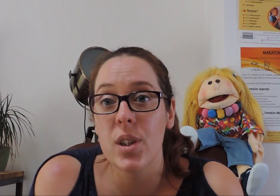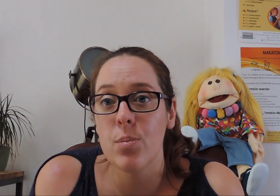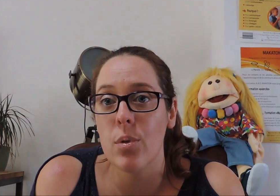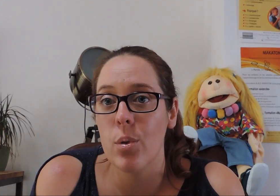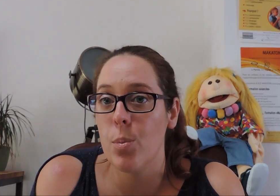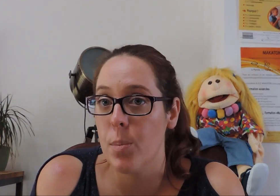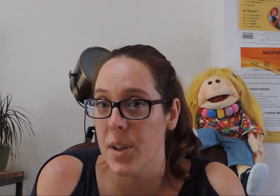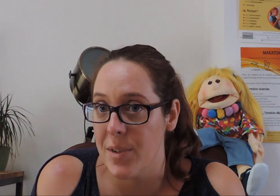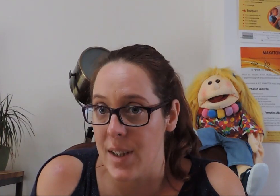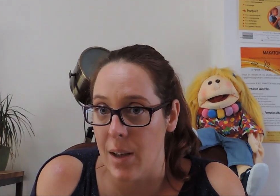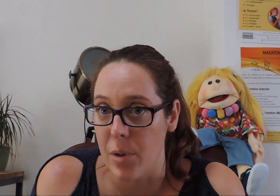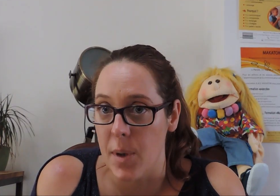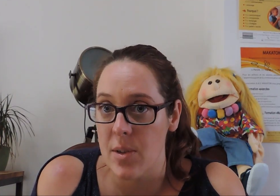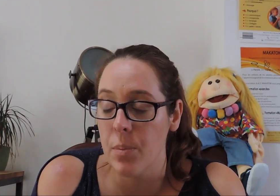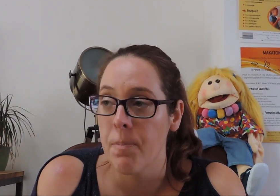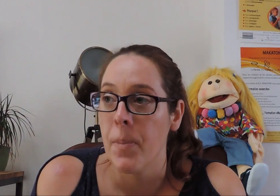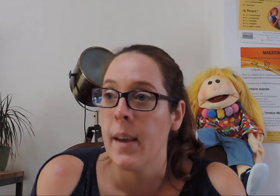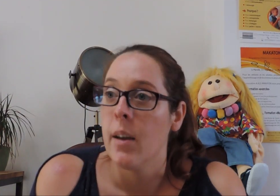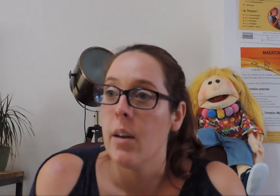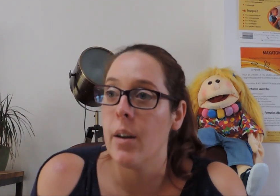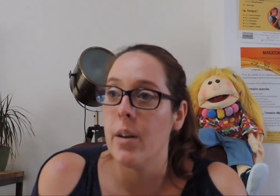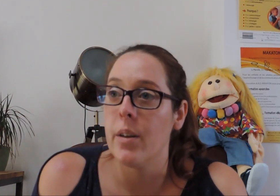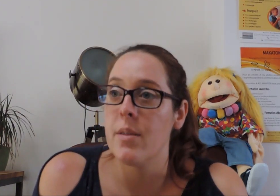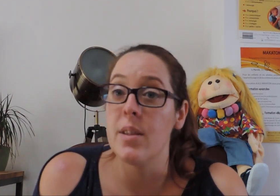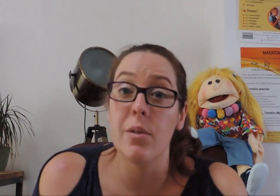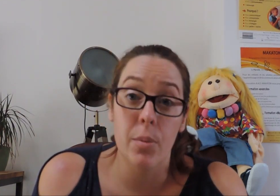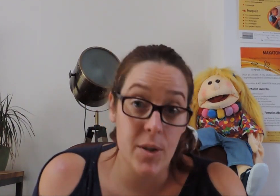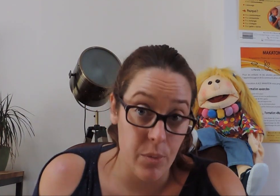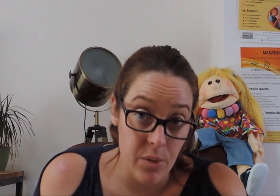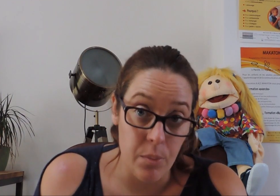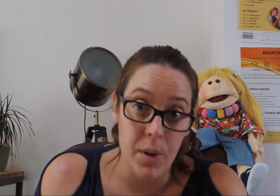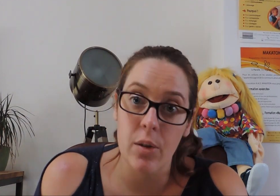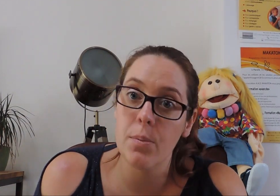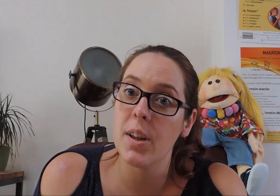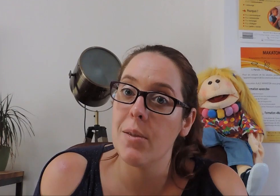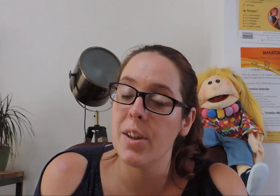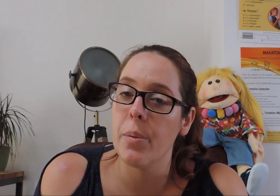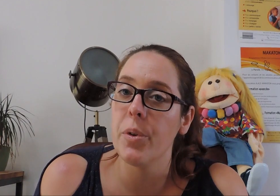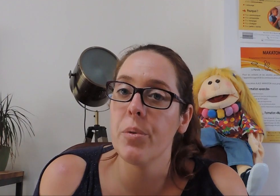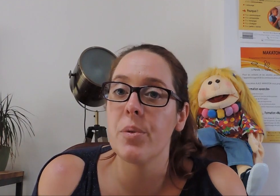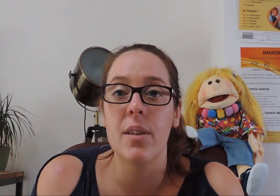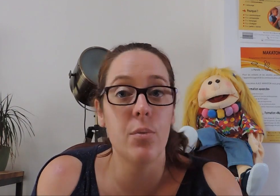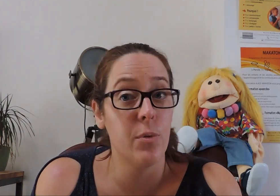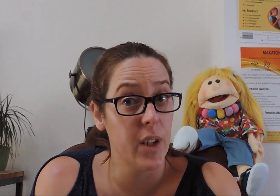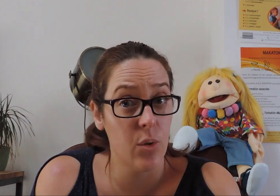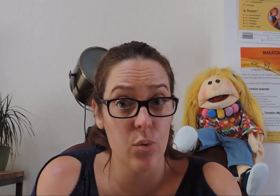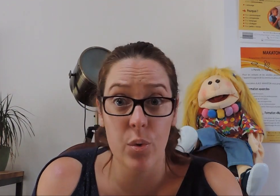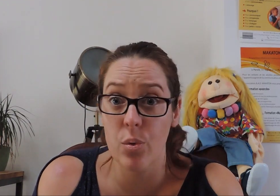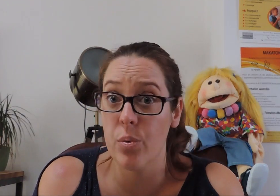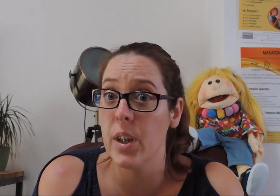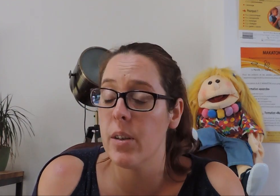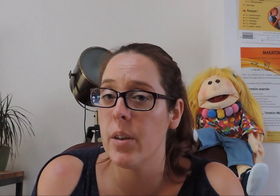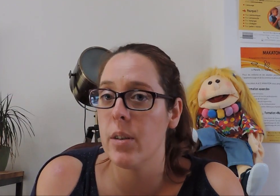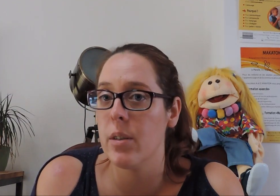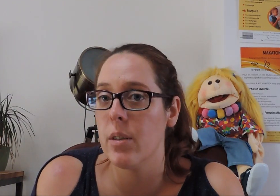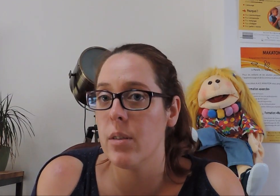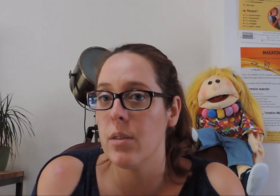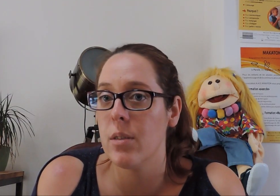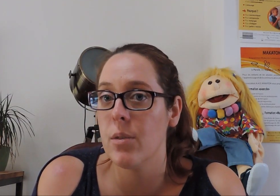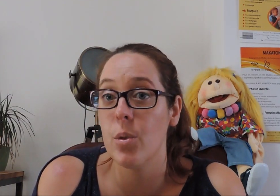congés pour pour bénéficier de la formation euh c'est des formations qui sont payantes bien évidemment donc ça vous pouvez tout retrouver euh euh